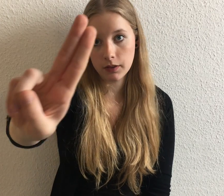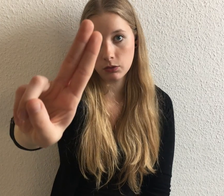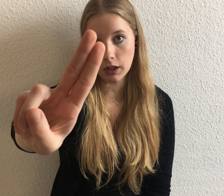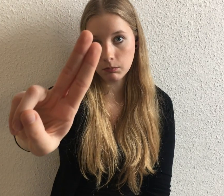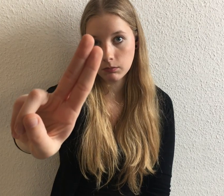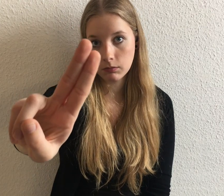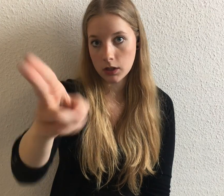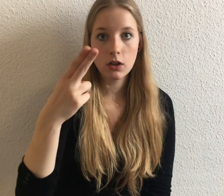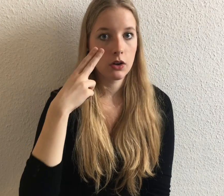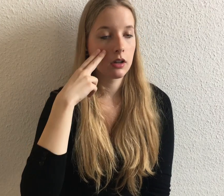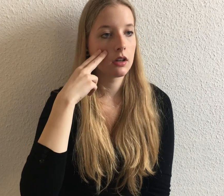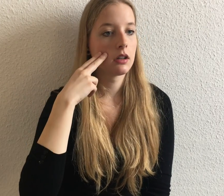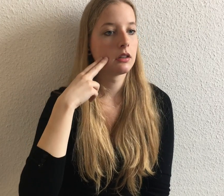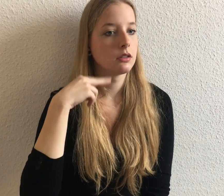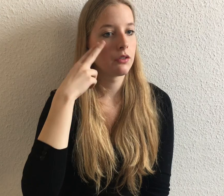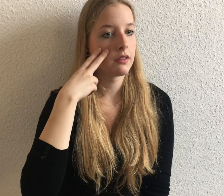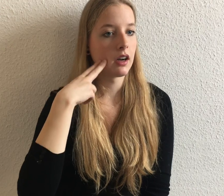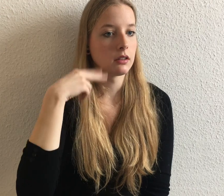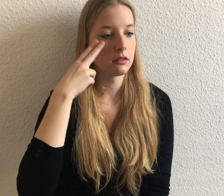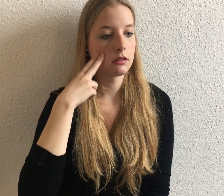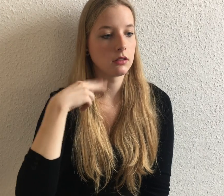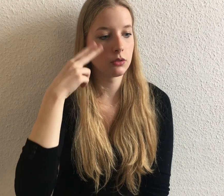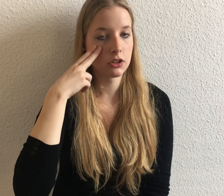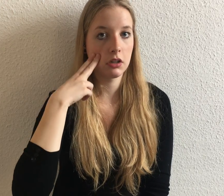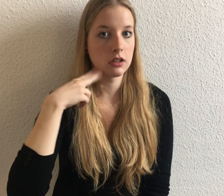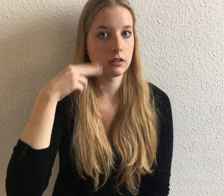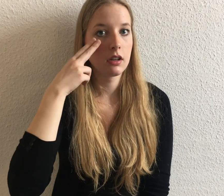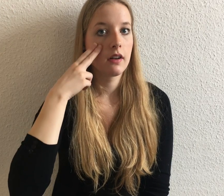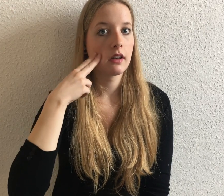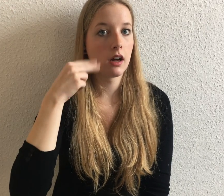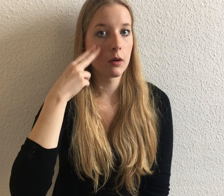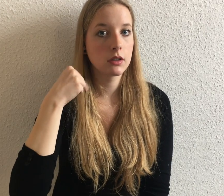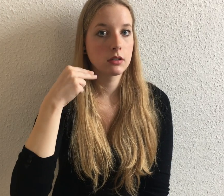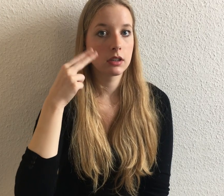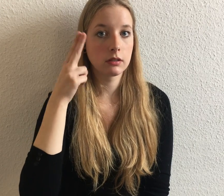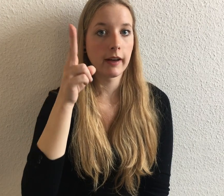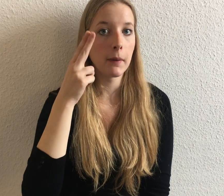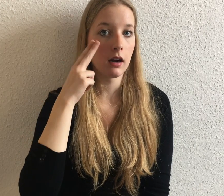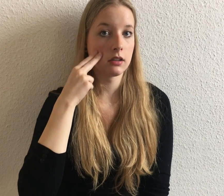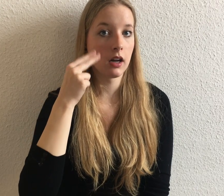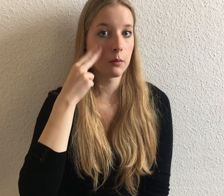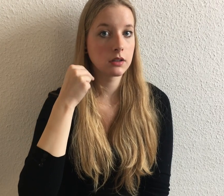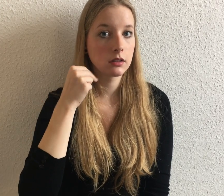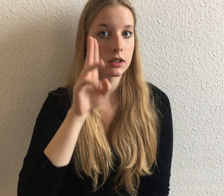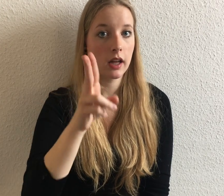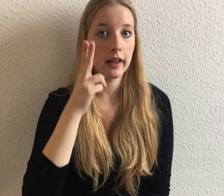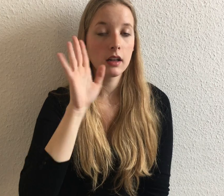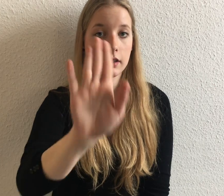einfach zusammen und dann auf die Wange runterstreichen. Name, zweimal. Name,